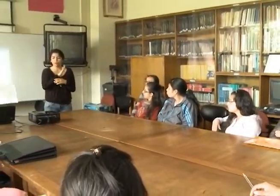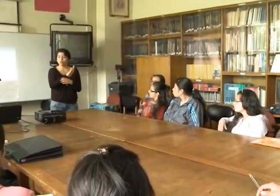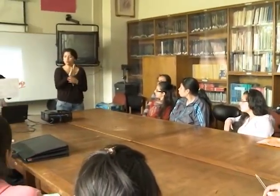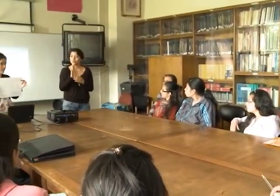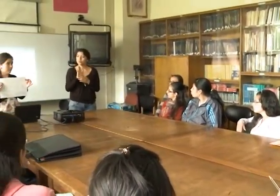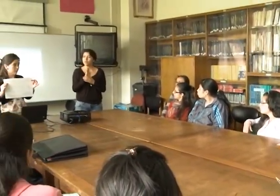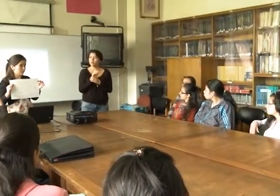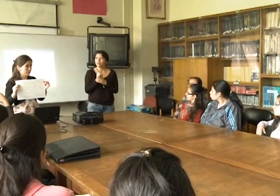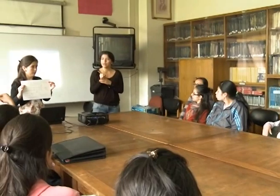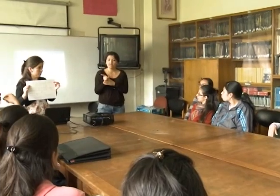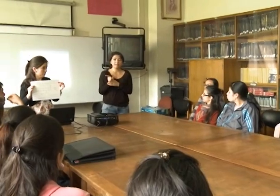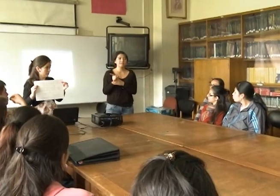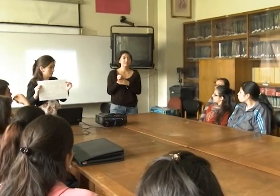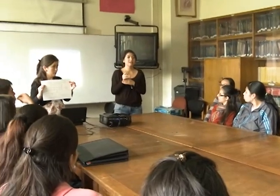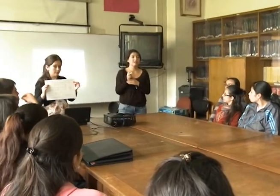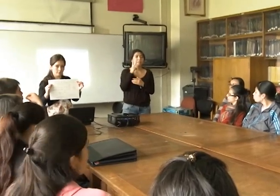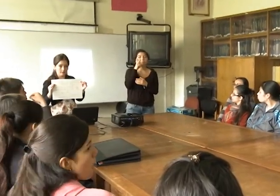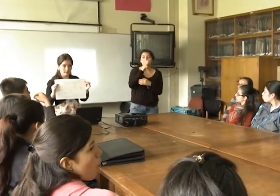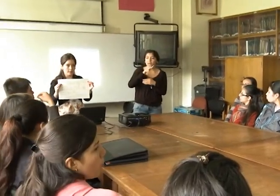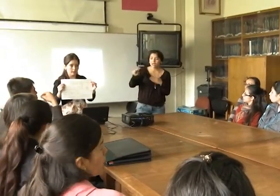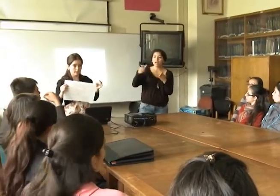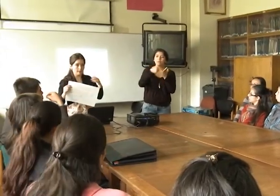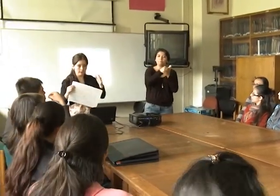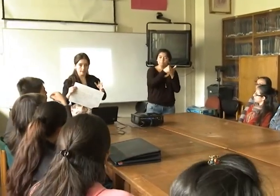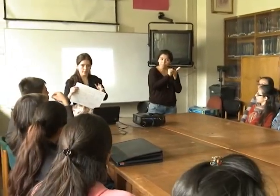un proceso mutuo